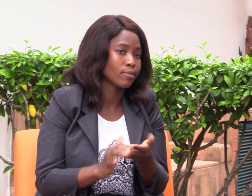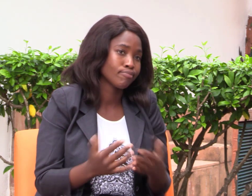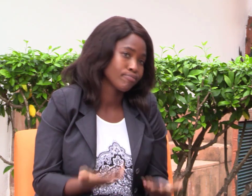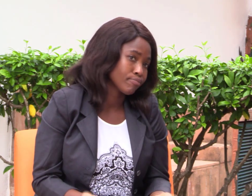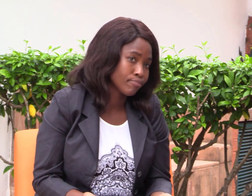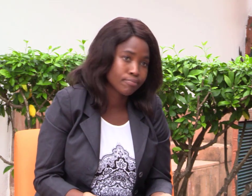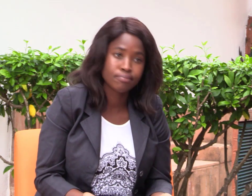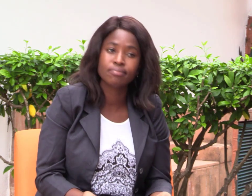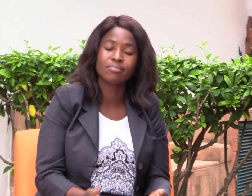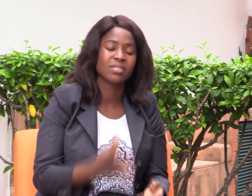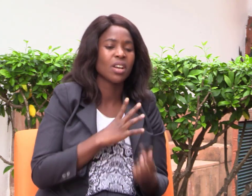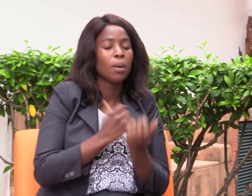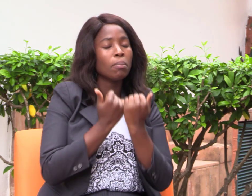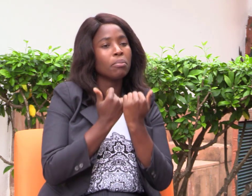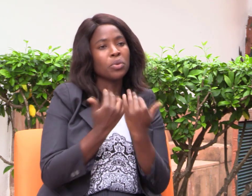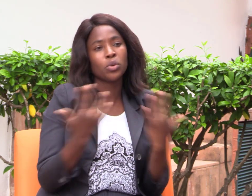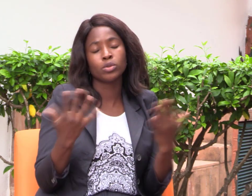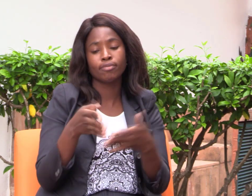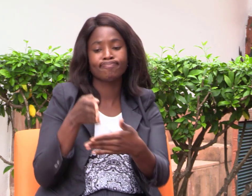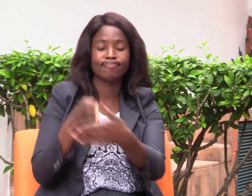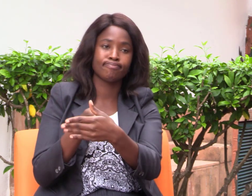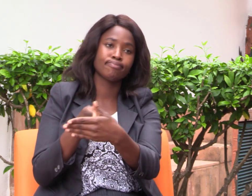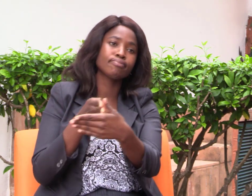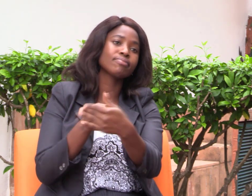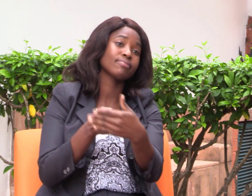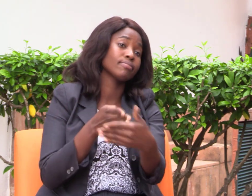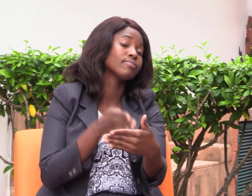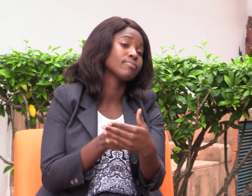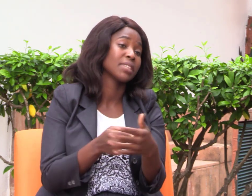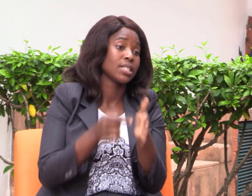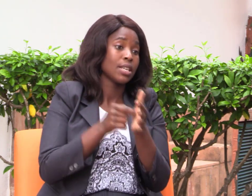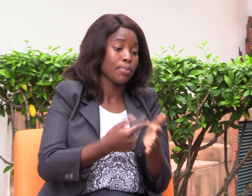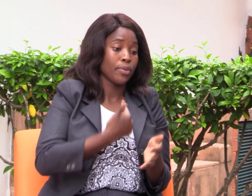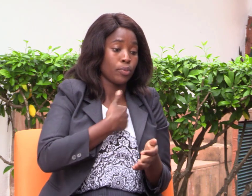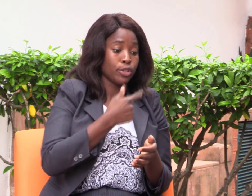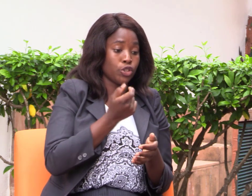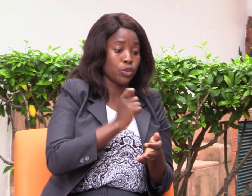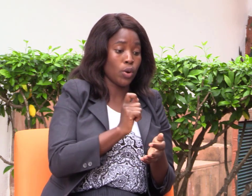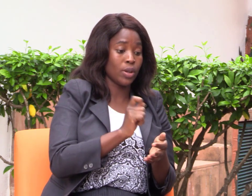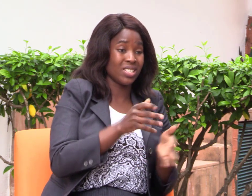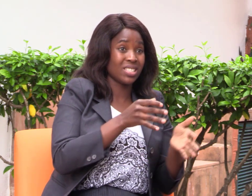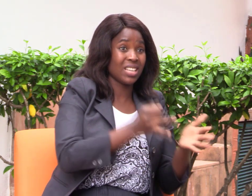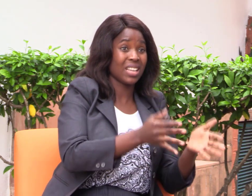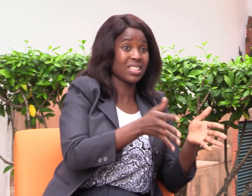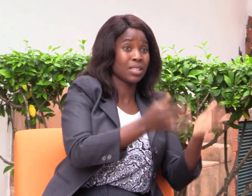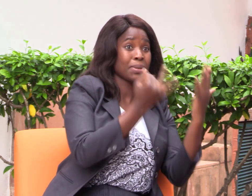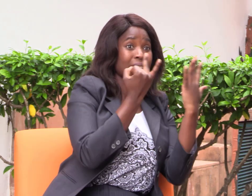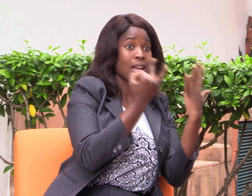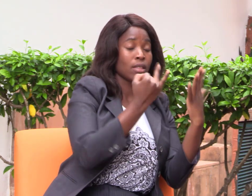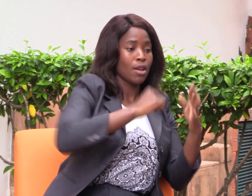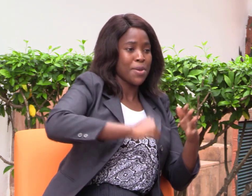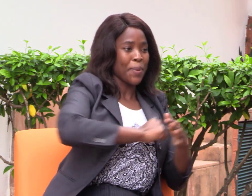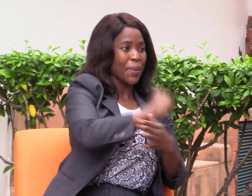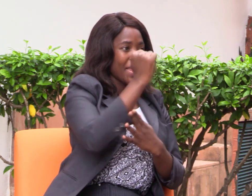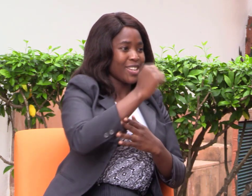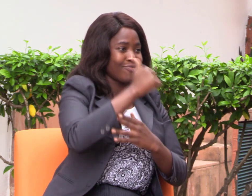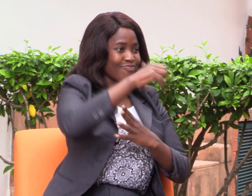dos exemplos é, tendo crianças com deficiência visual, os professores precisam estar capacitados em braille,